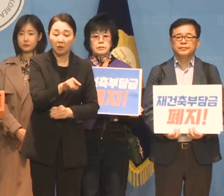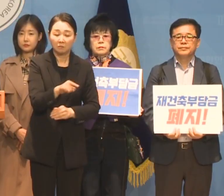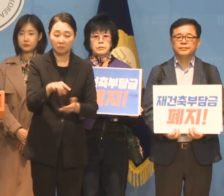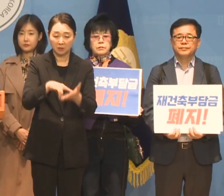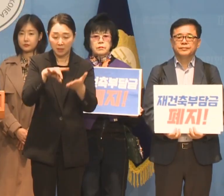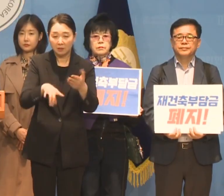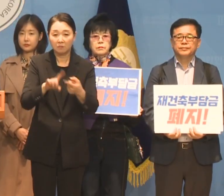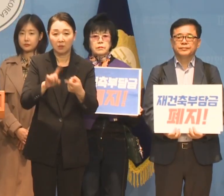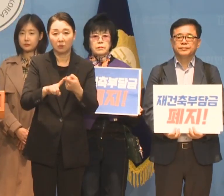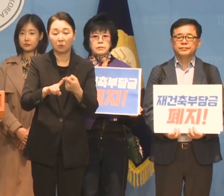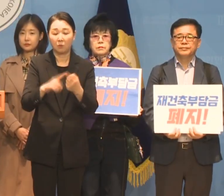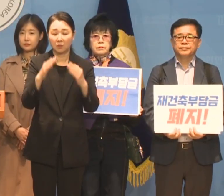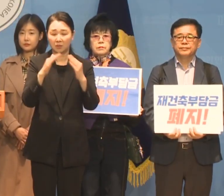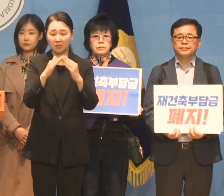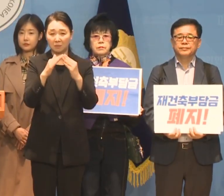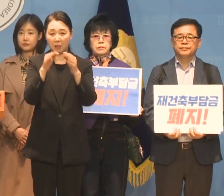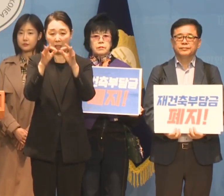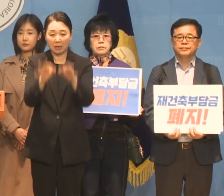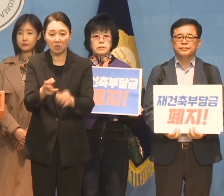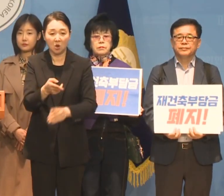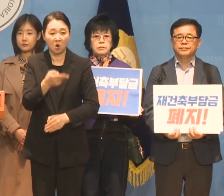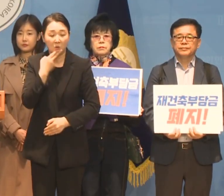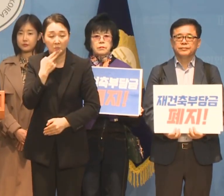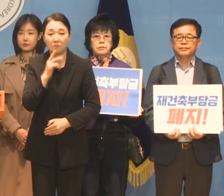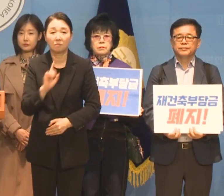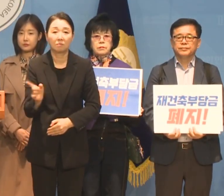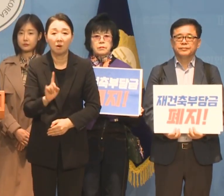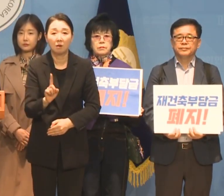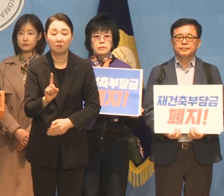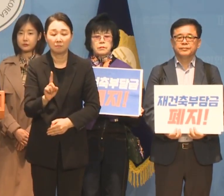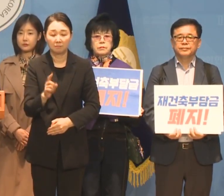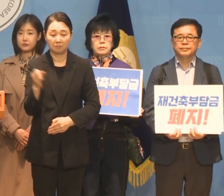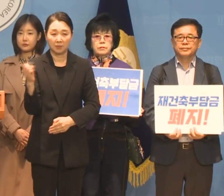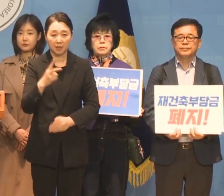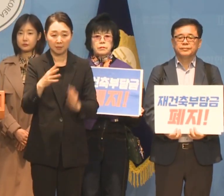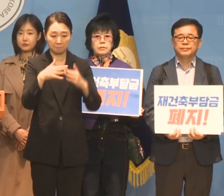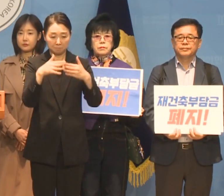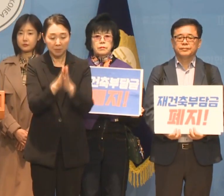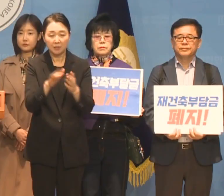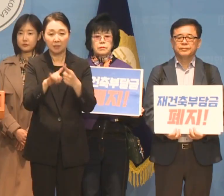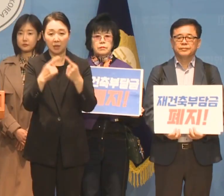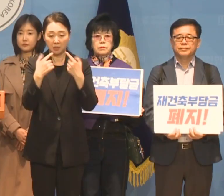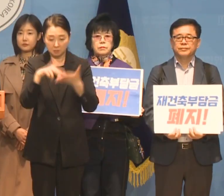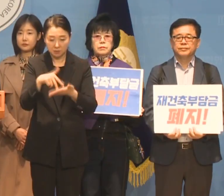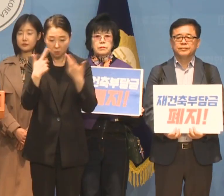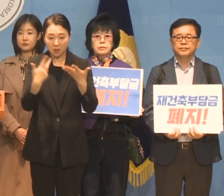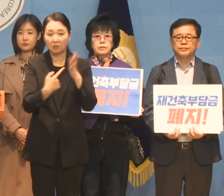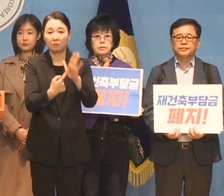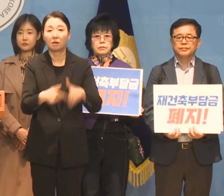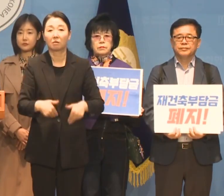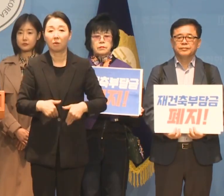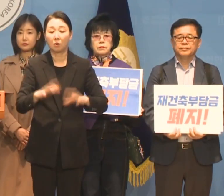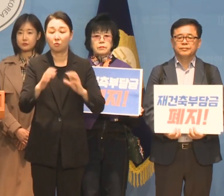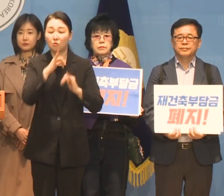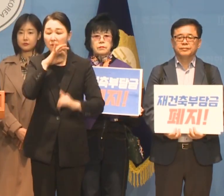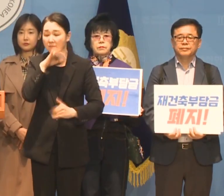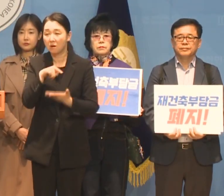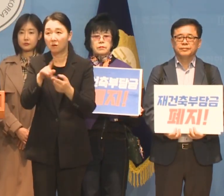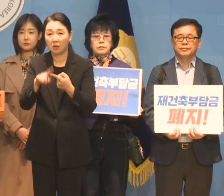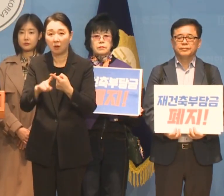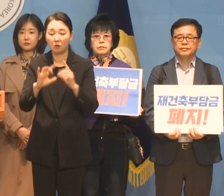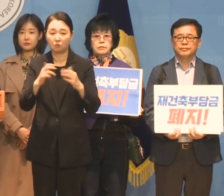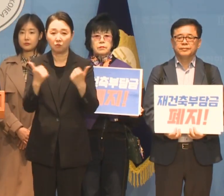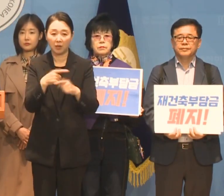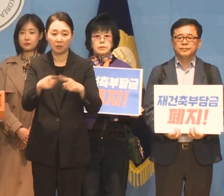세금으로 집값 잡지 않는다는 말이 진심이라면 재초안 폐지에 대한 입장을 명확히 밝히고 국민청원에 대한 국회